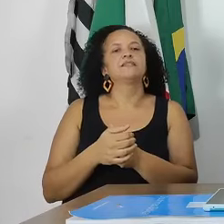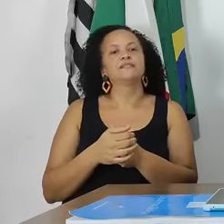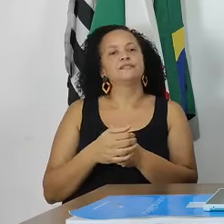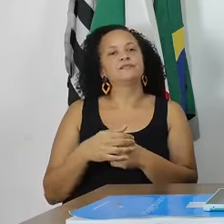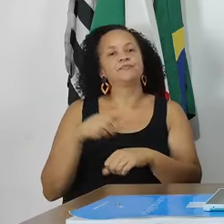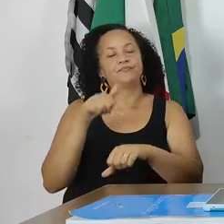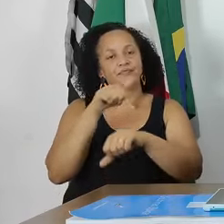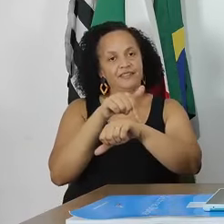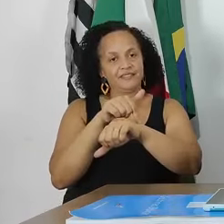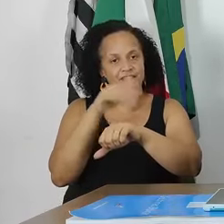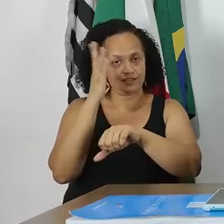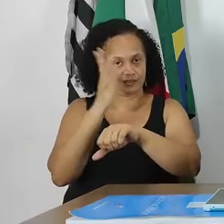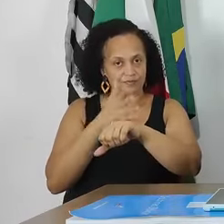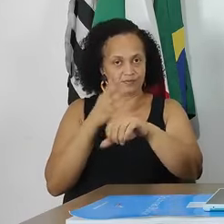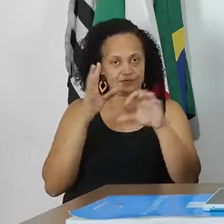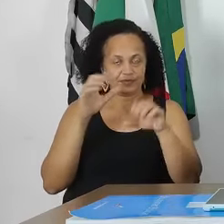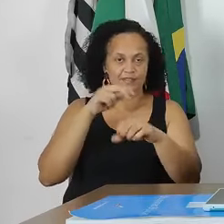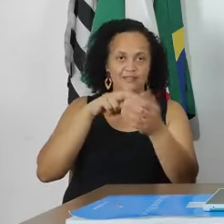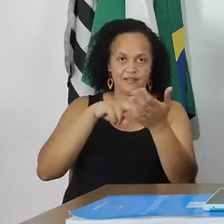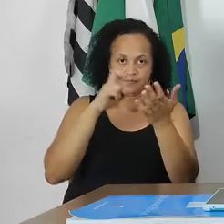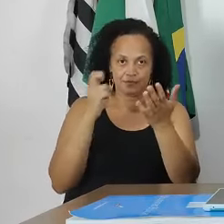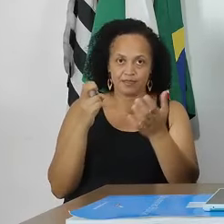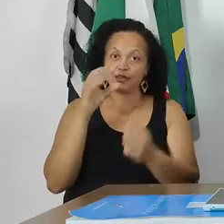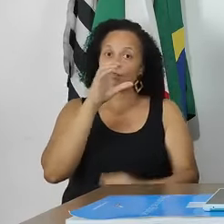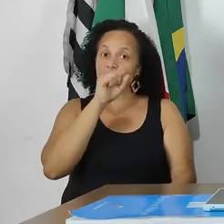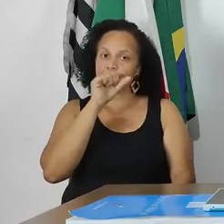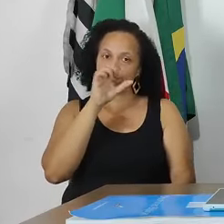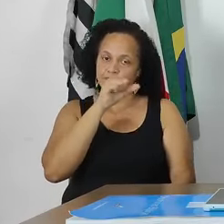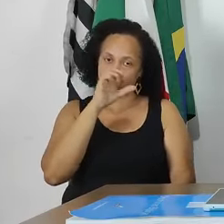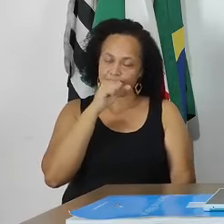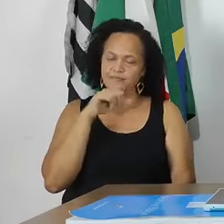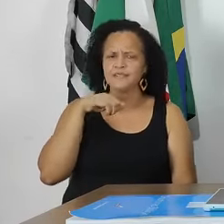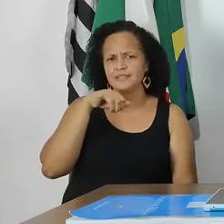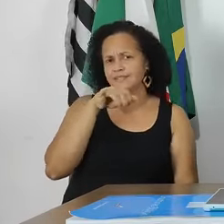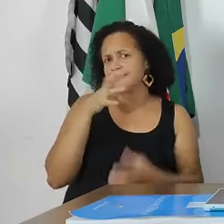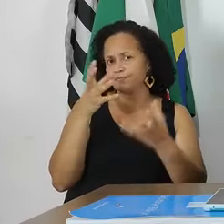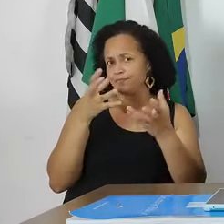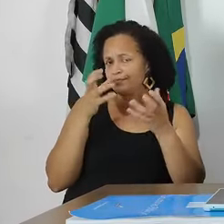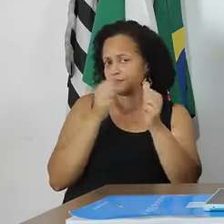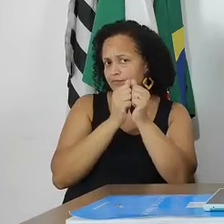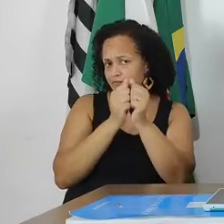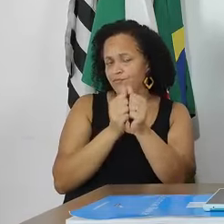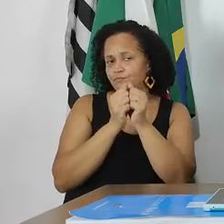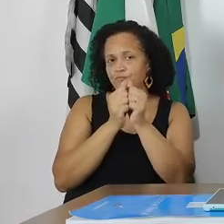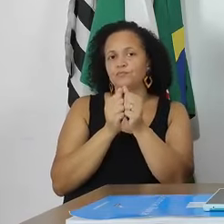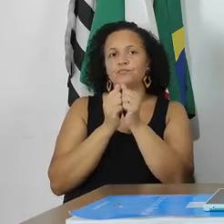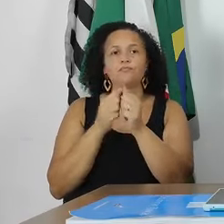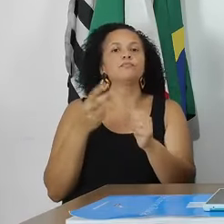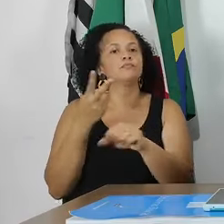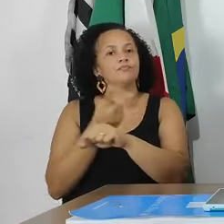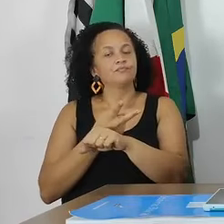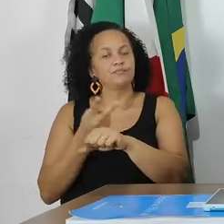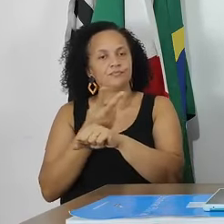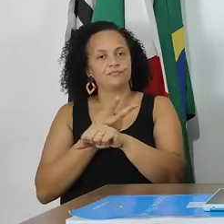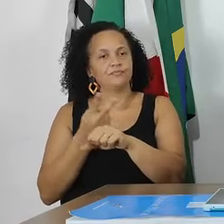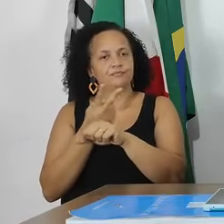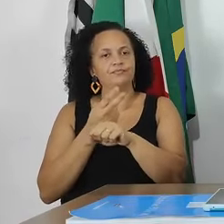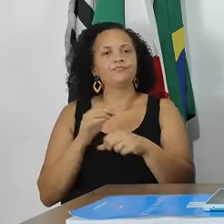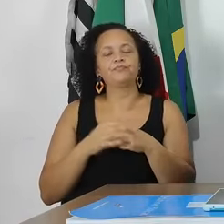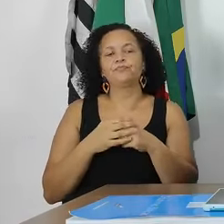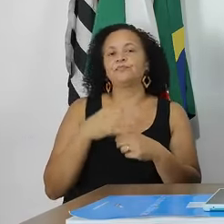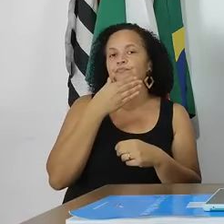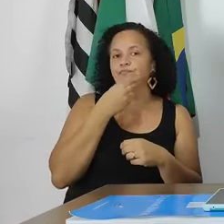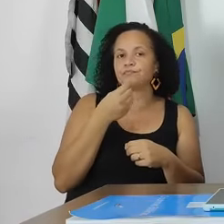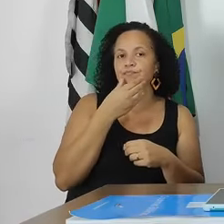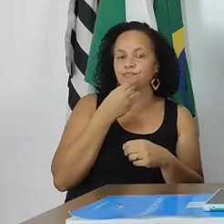quiser fazer parte desse grupo, é só entrar em contato com o André, com o Bruno e o